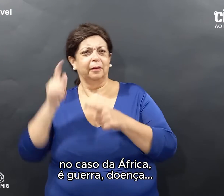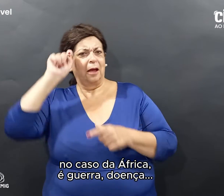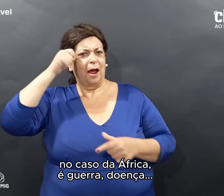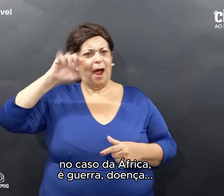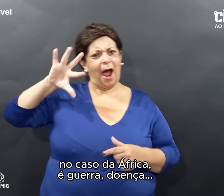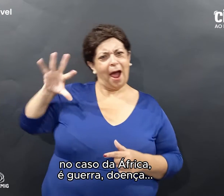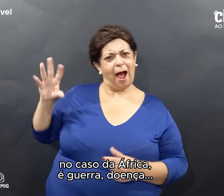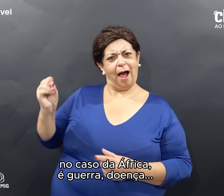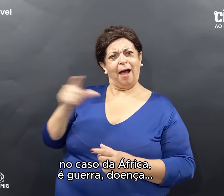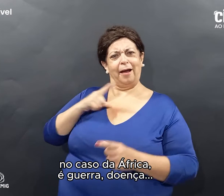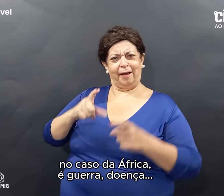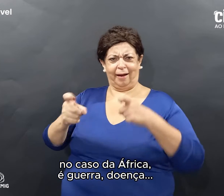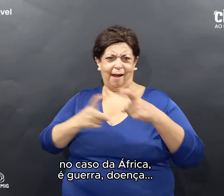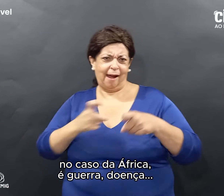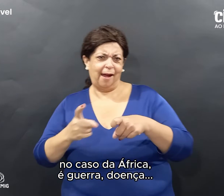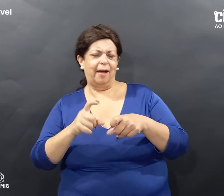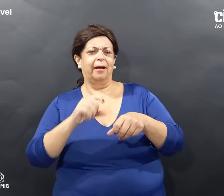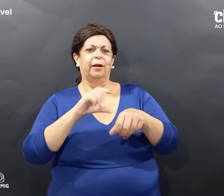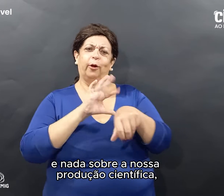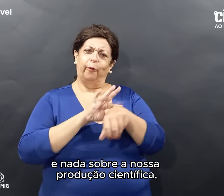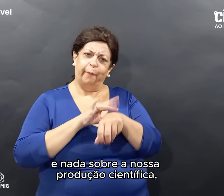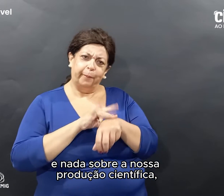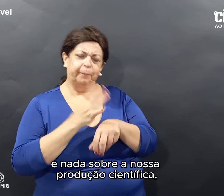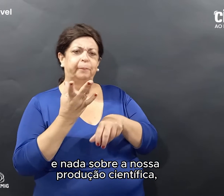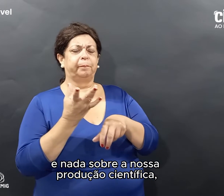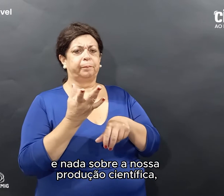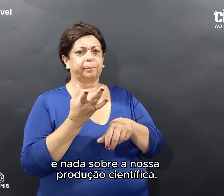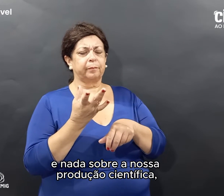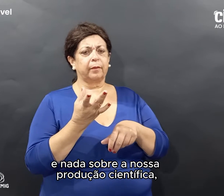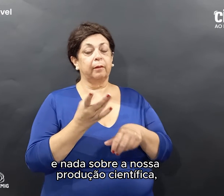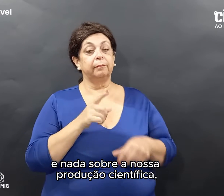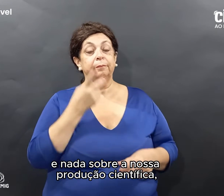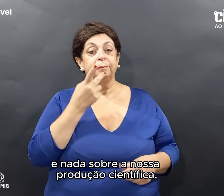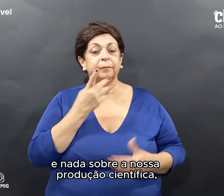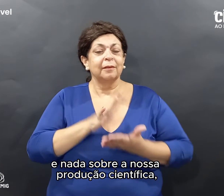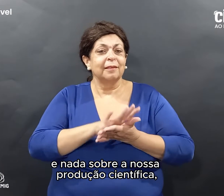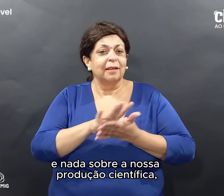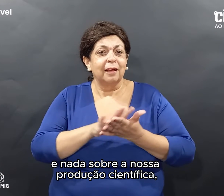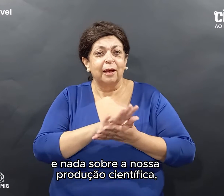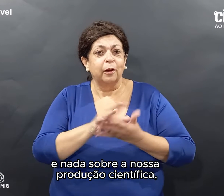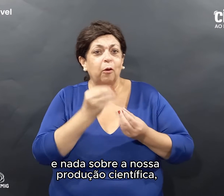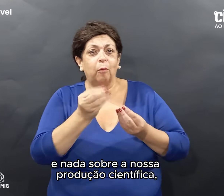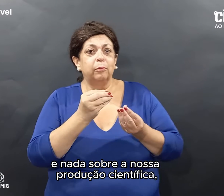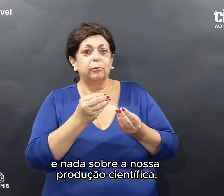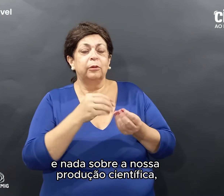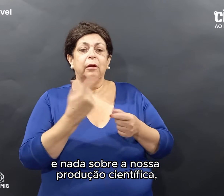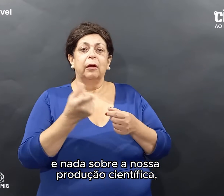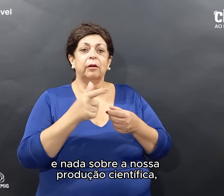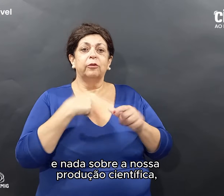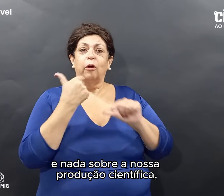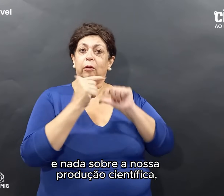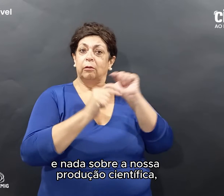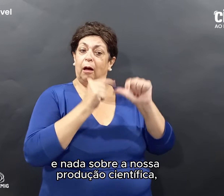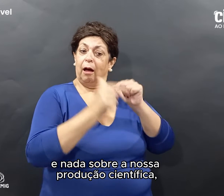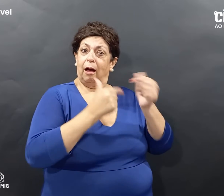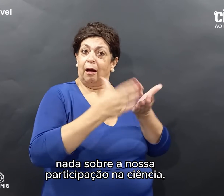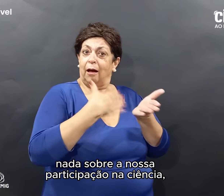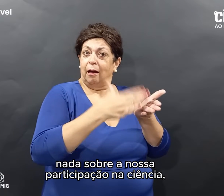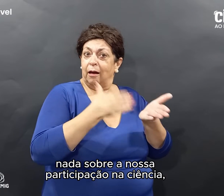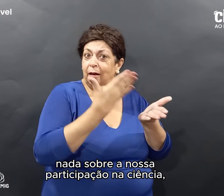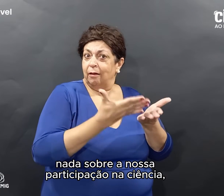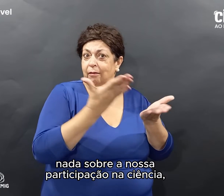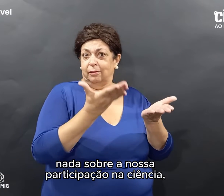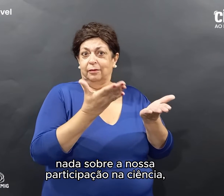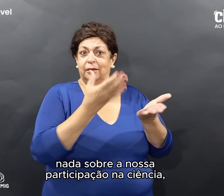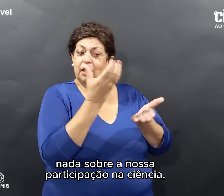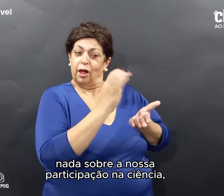África, guerra, doença, né? E nada sobre a nossa produção científica,